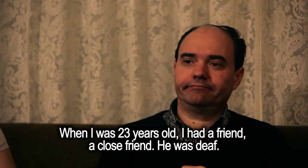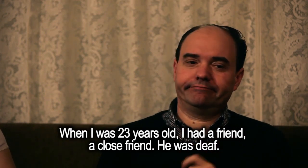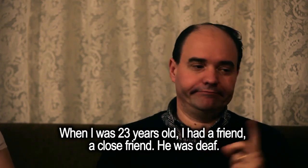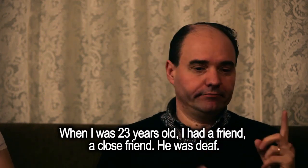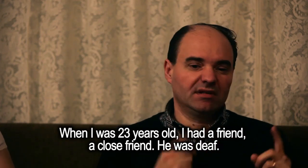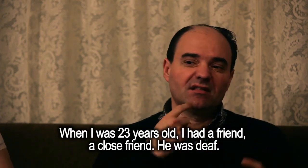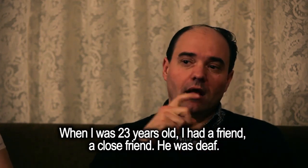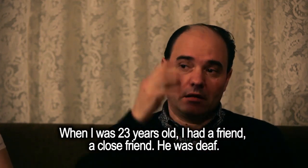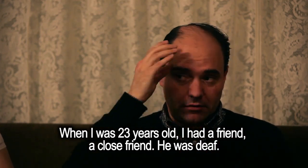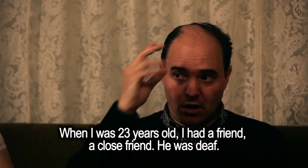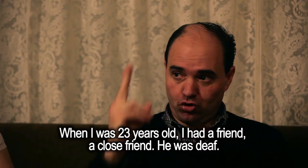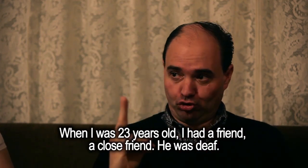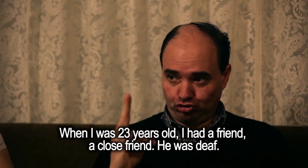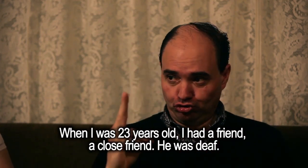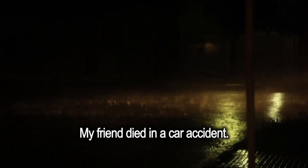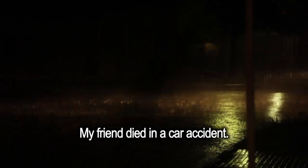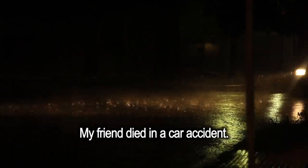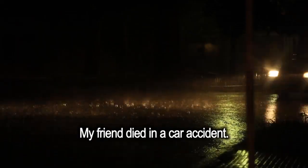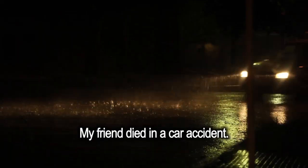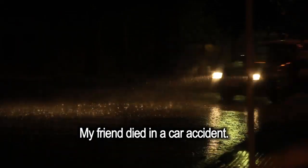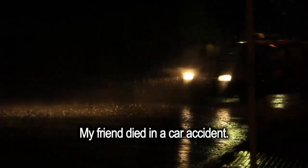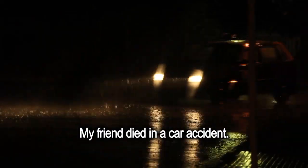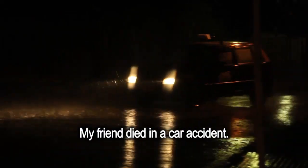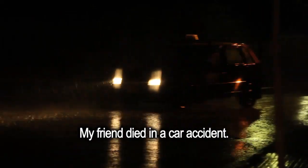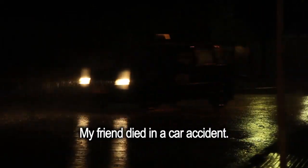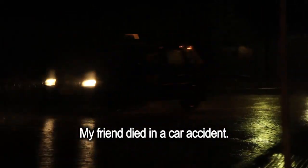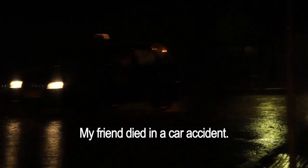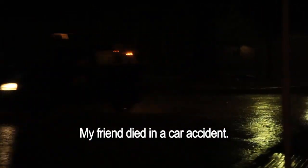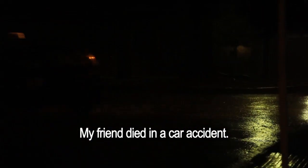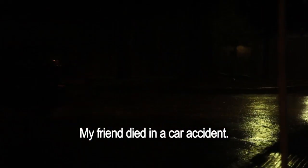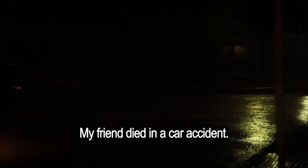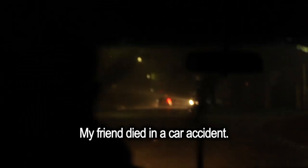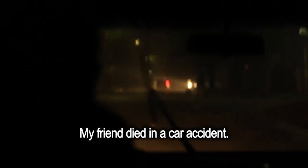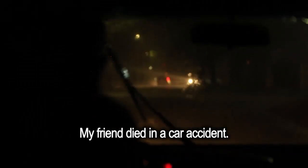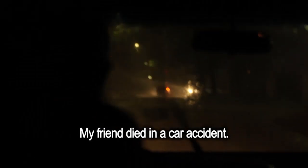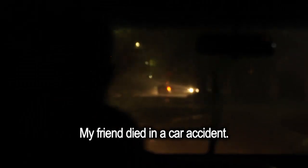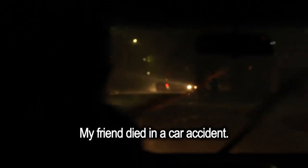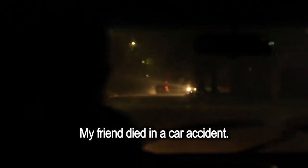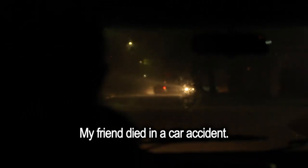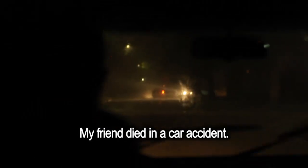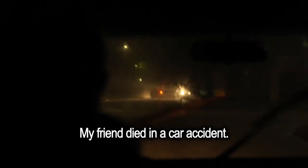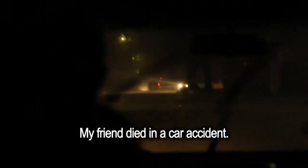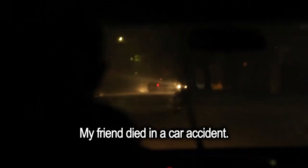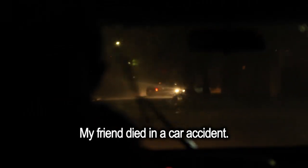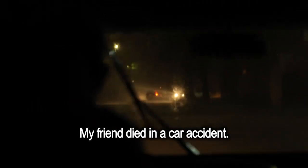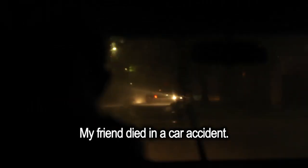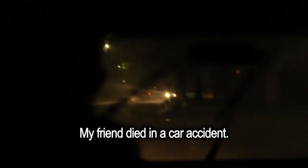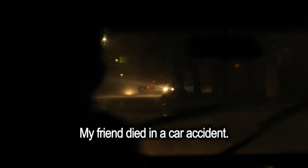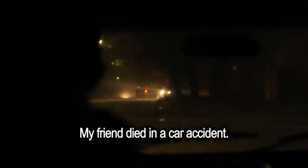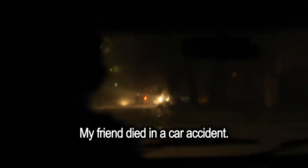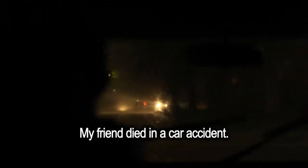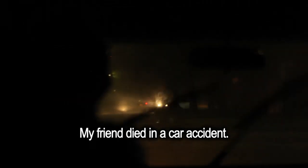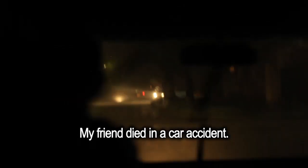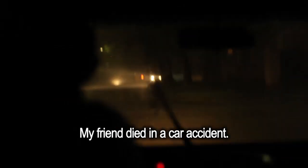amigo mío, un sordo. Mi amigo murió en un accidente en un auto.